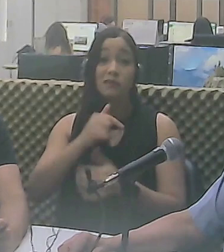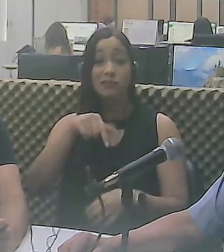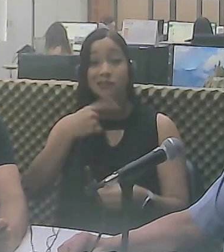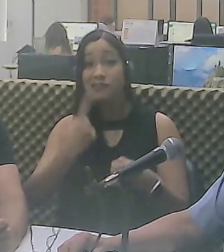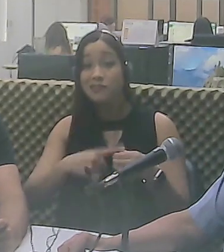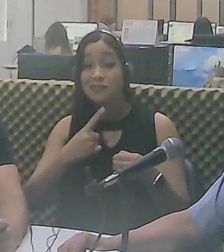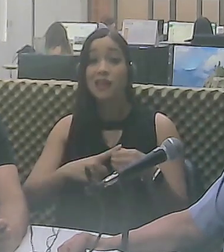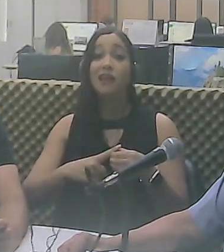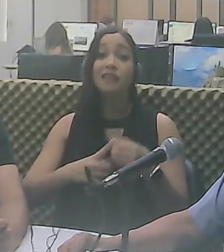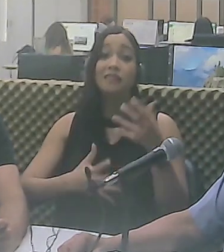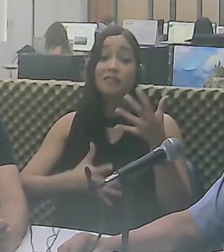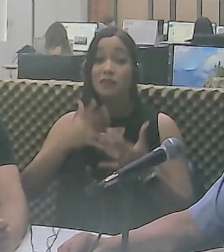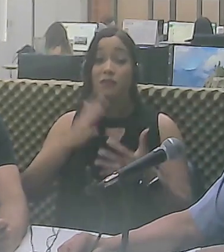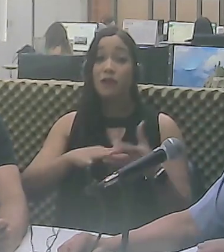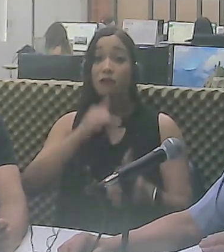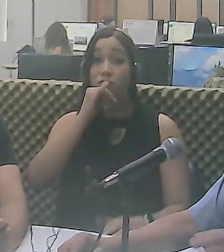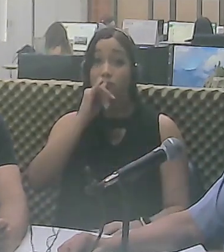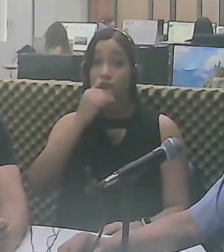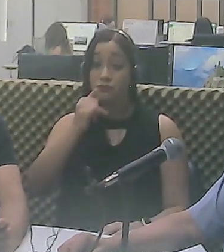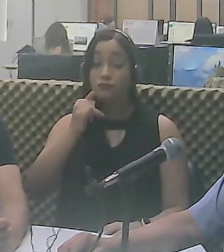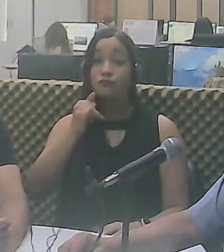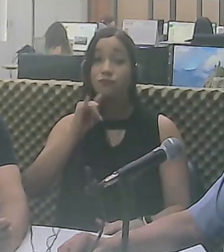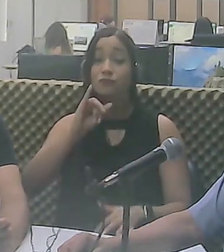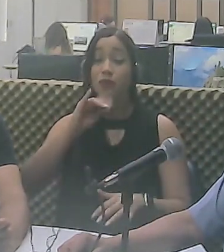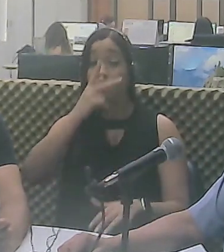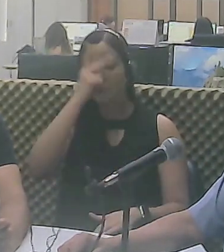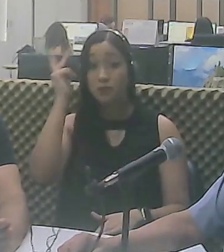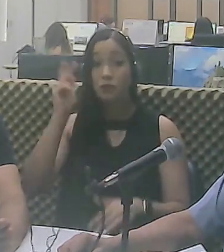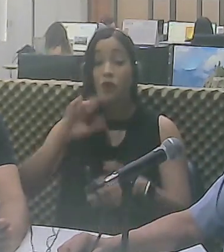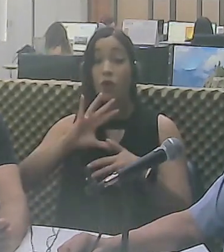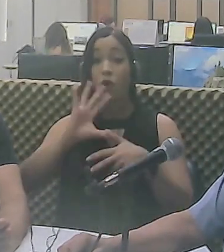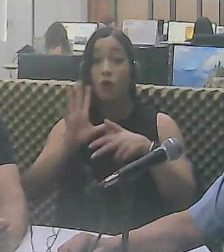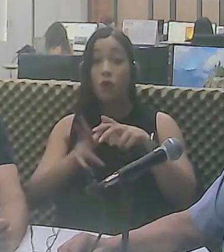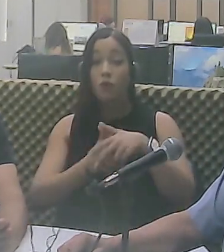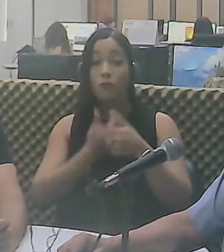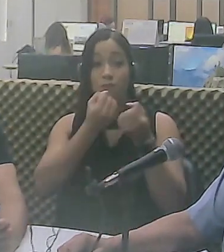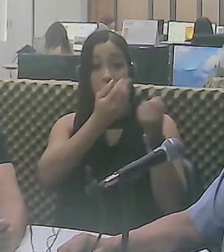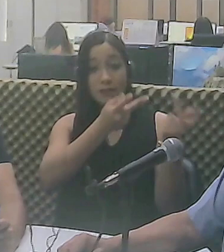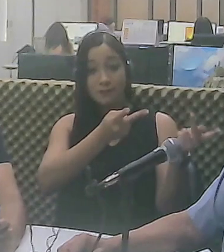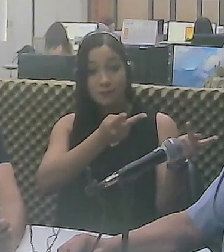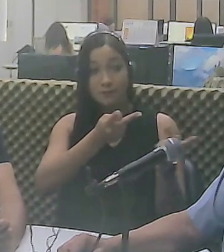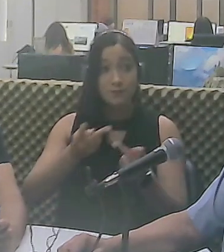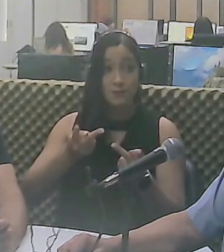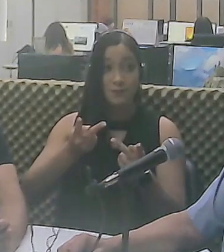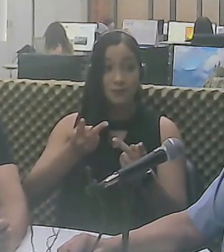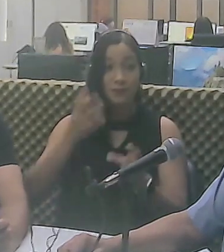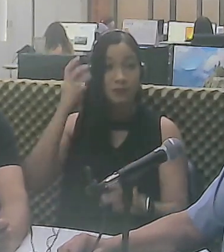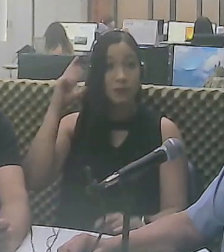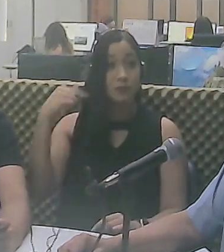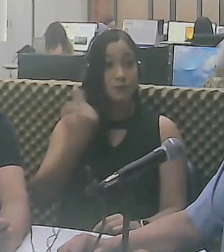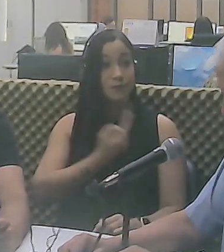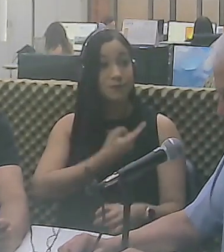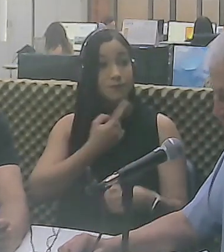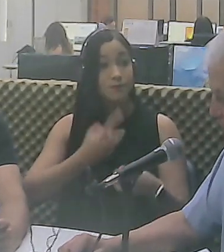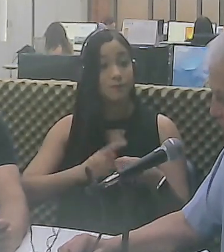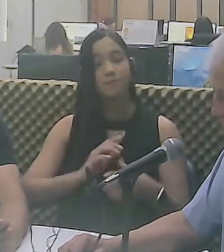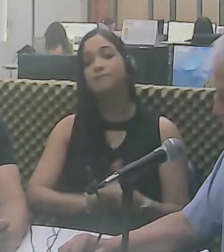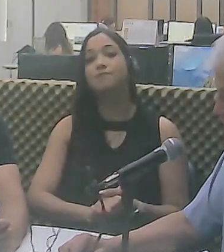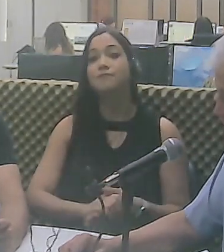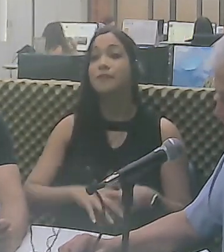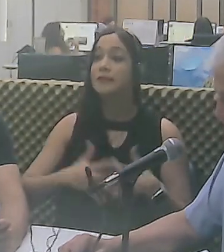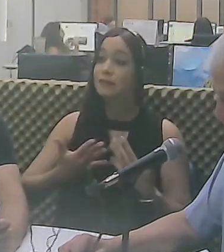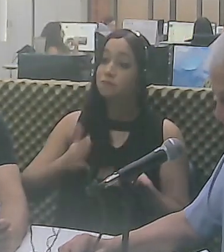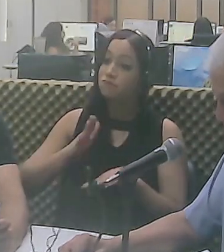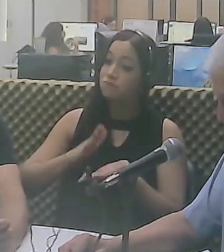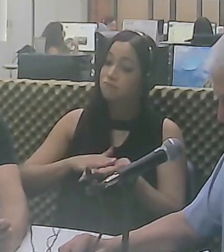comprometem o fornecimento de energia elétrica a população seja muito bem vindo a rádio nossa cidade Carrijo Bom primeiramente